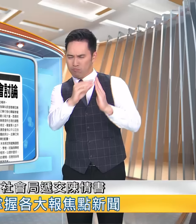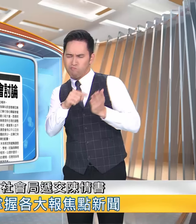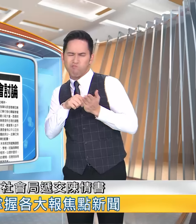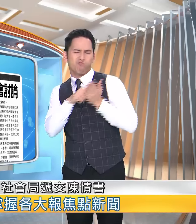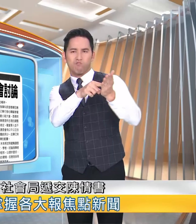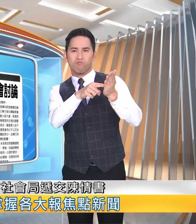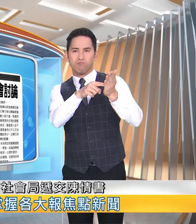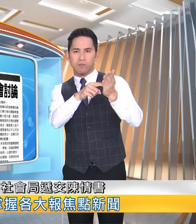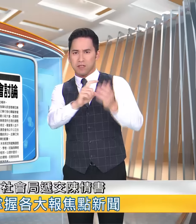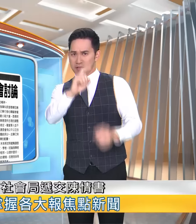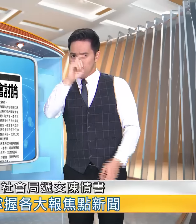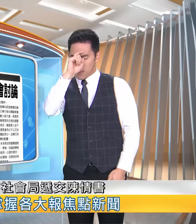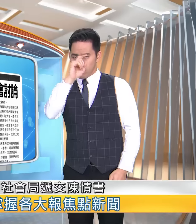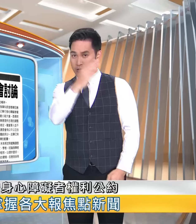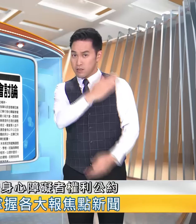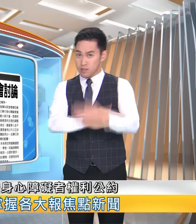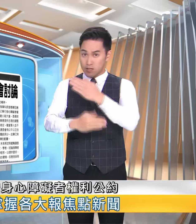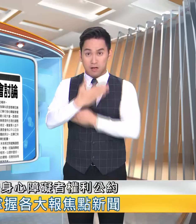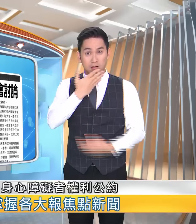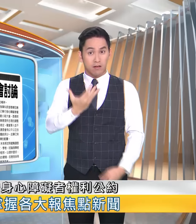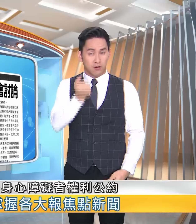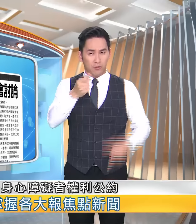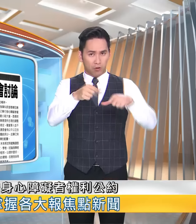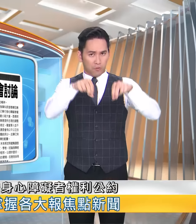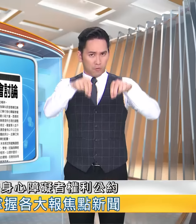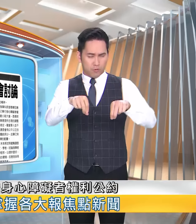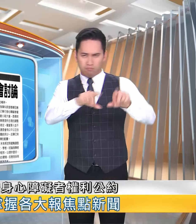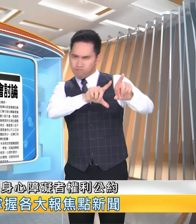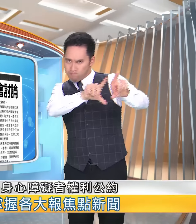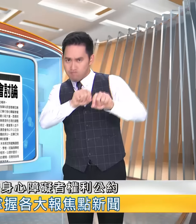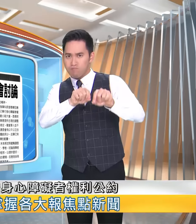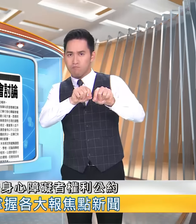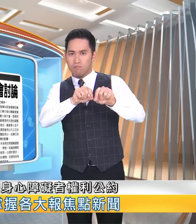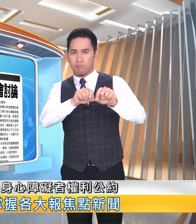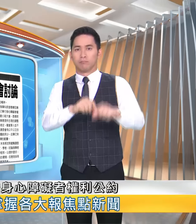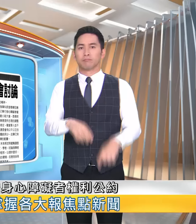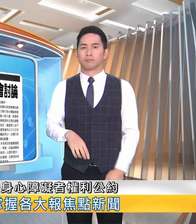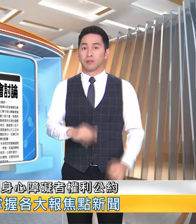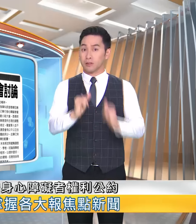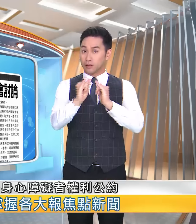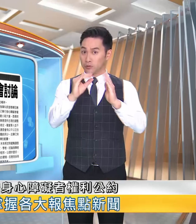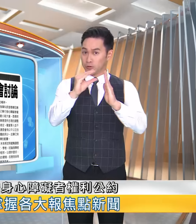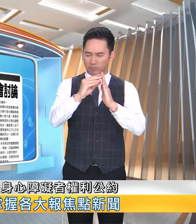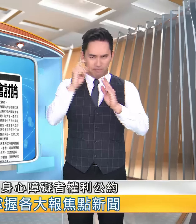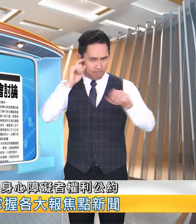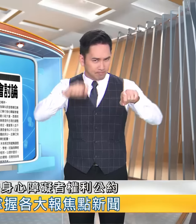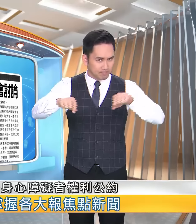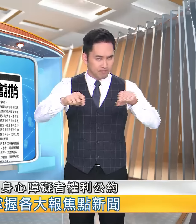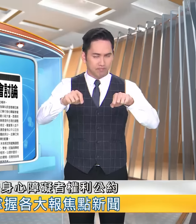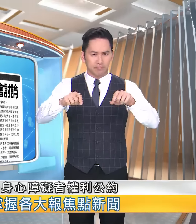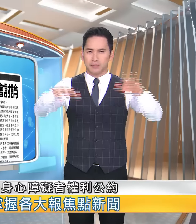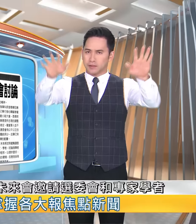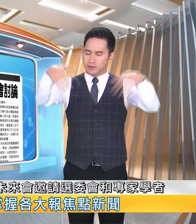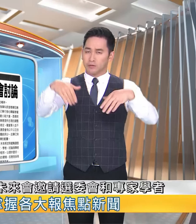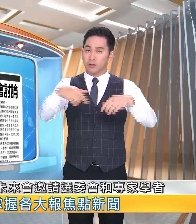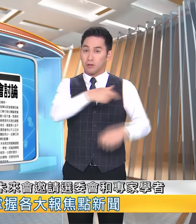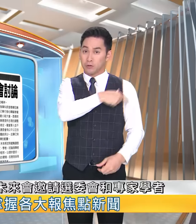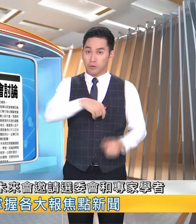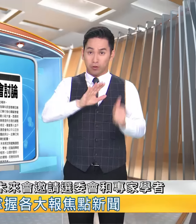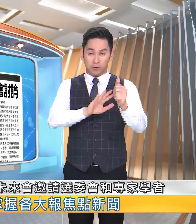陈情书，期盼北市遵守身心障碍者权利公约。社会局回应，未